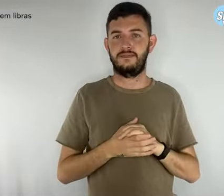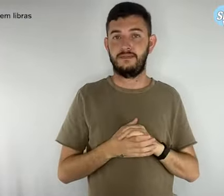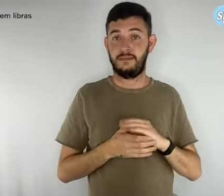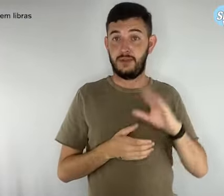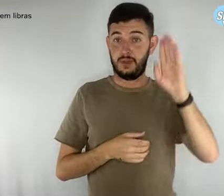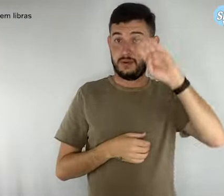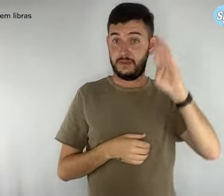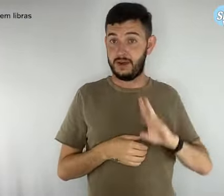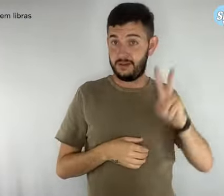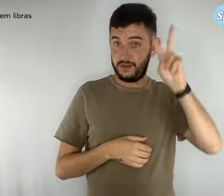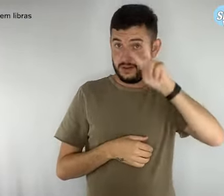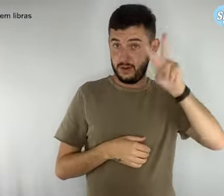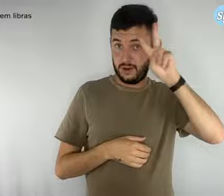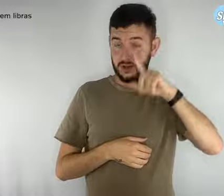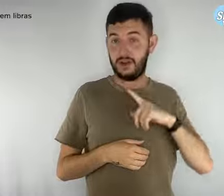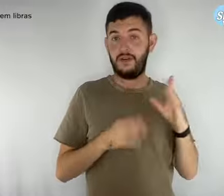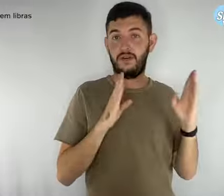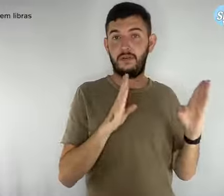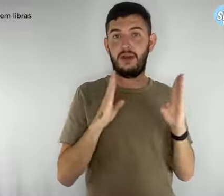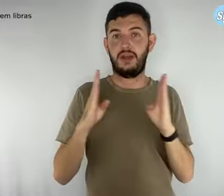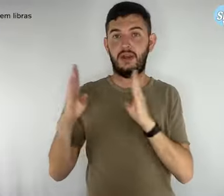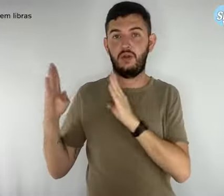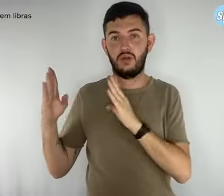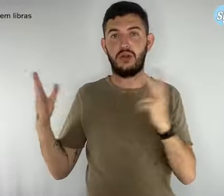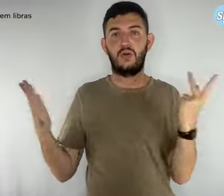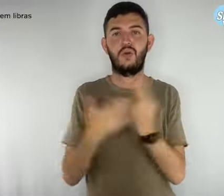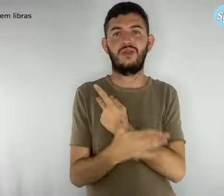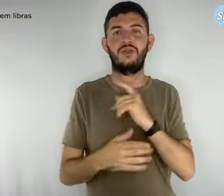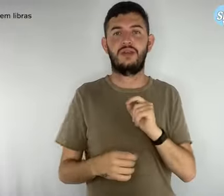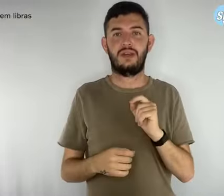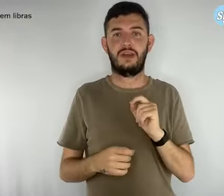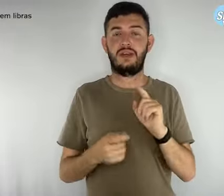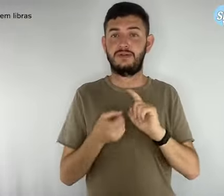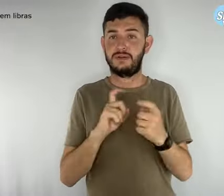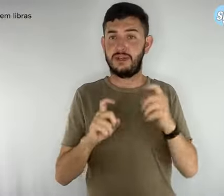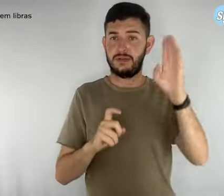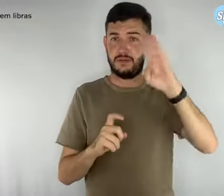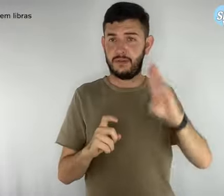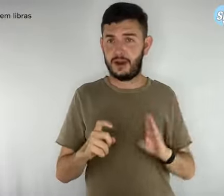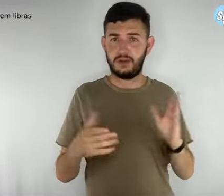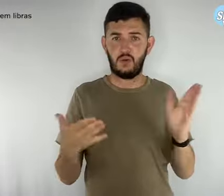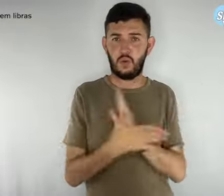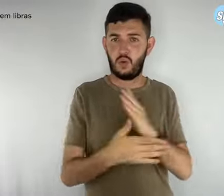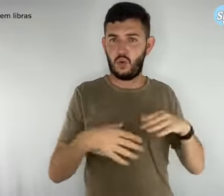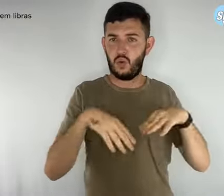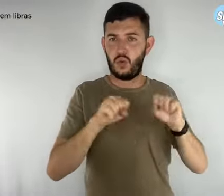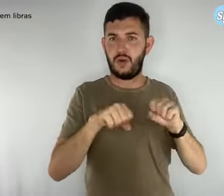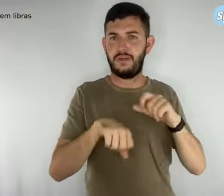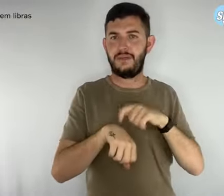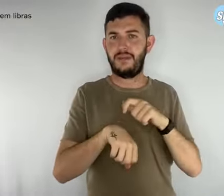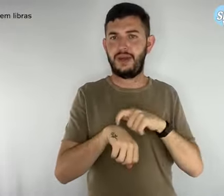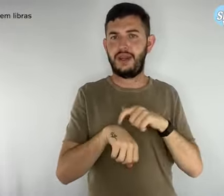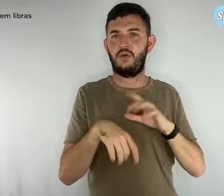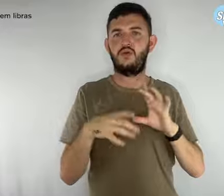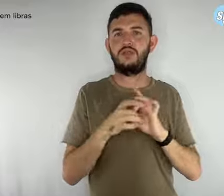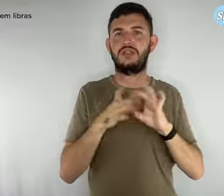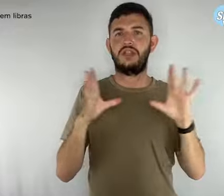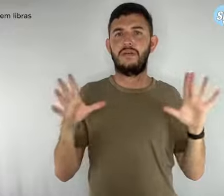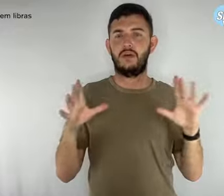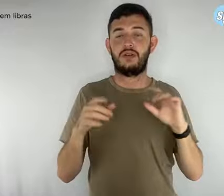ter períodos alternados de golpes de Estado e períodos de democracia. A República nasceu de um